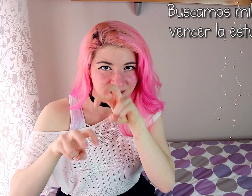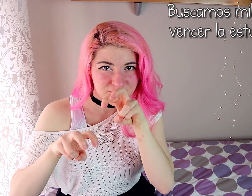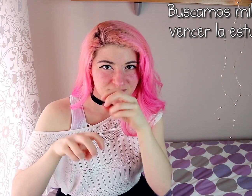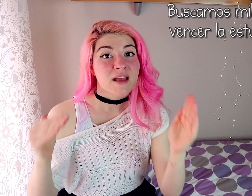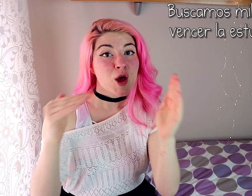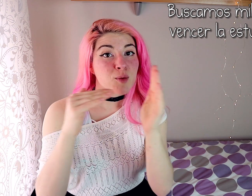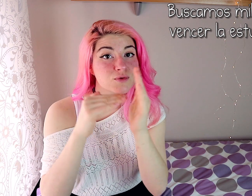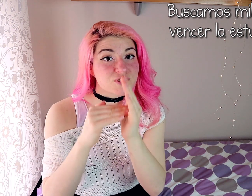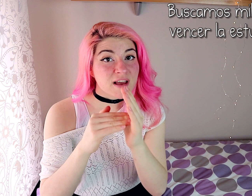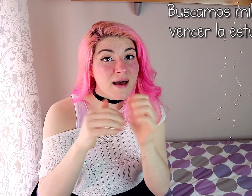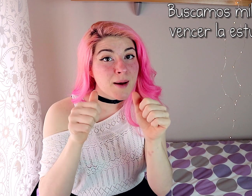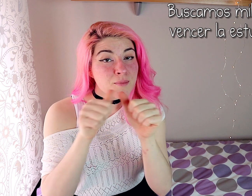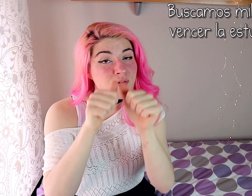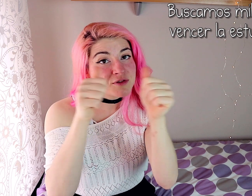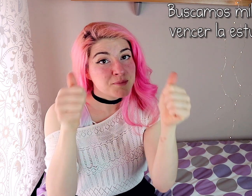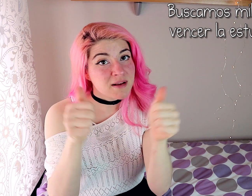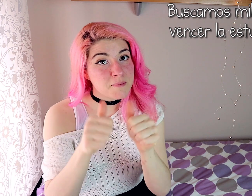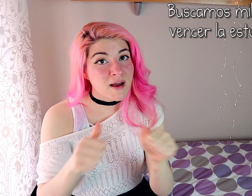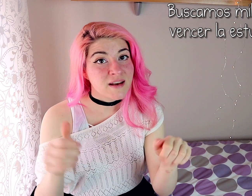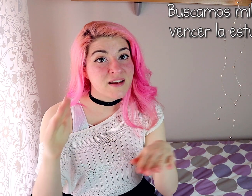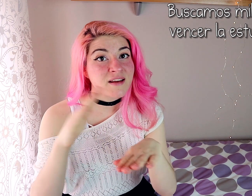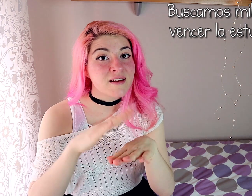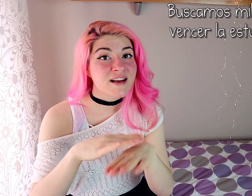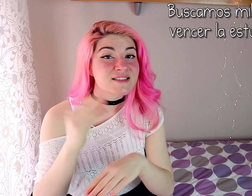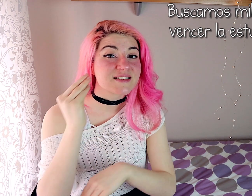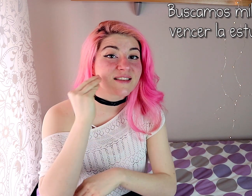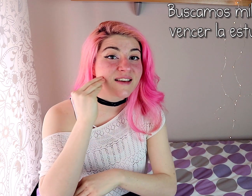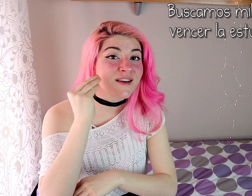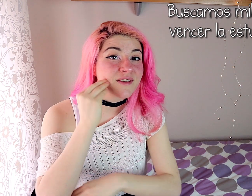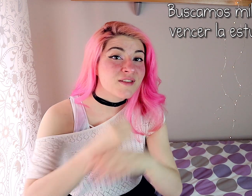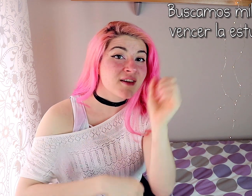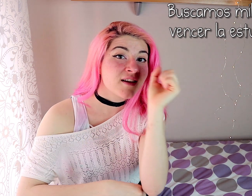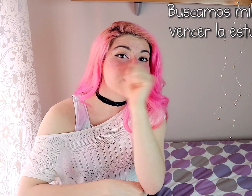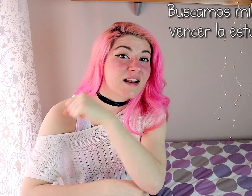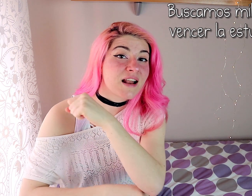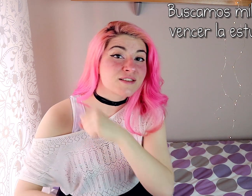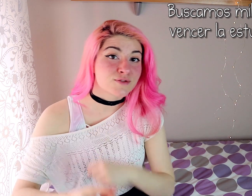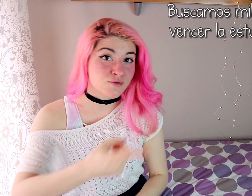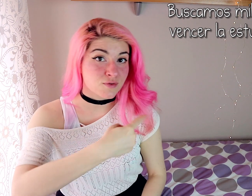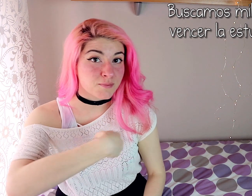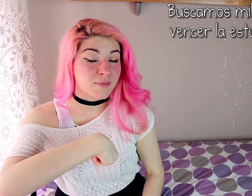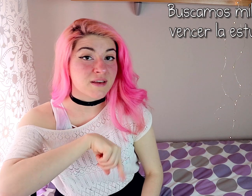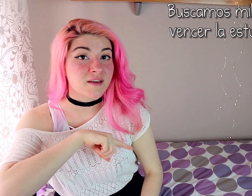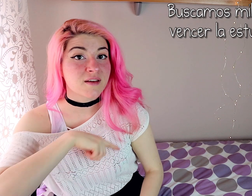¿vale? Buscamos mil maneras de vencer la estupidez.